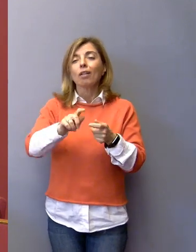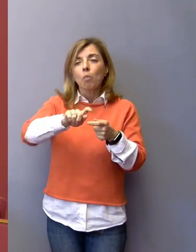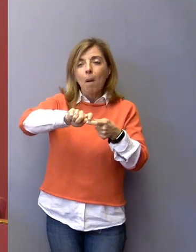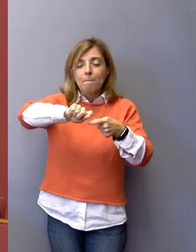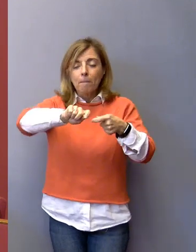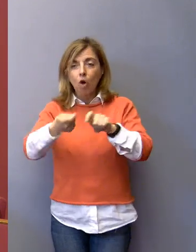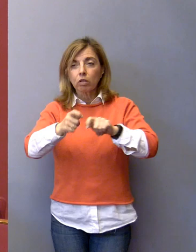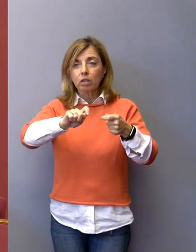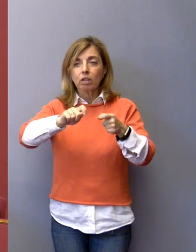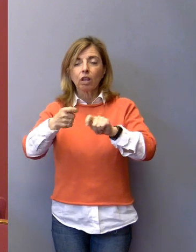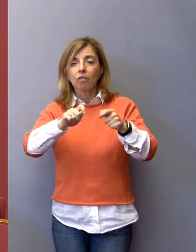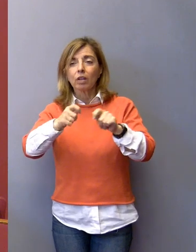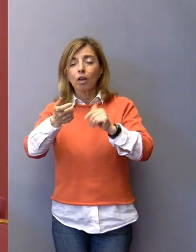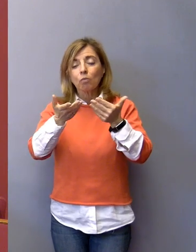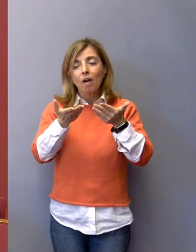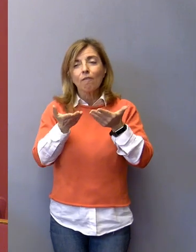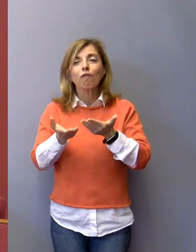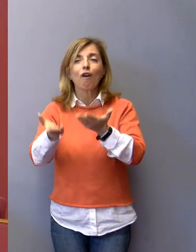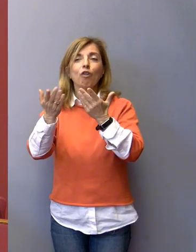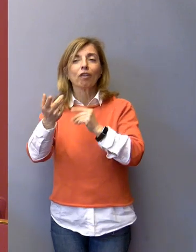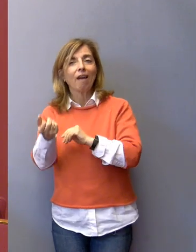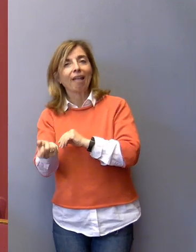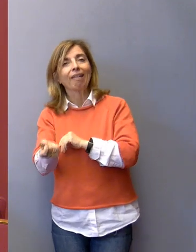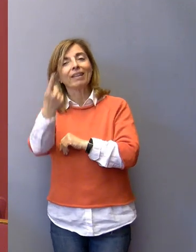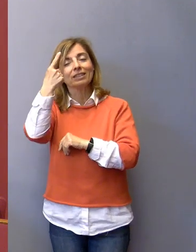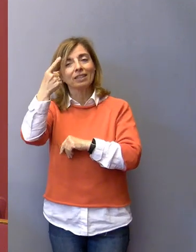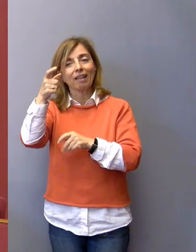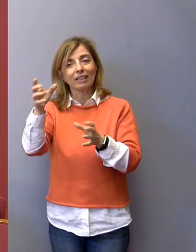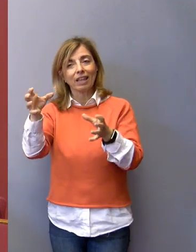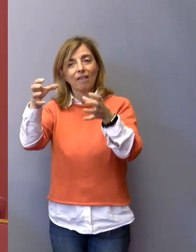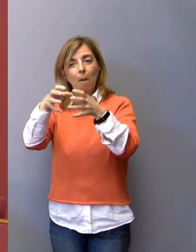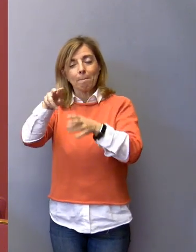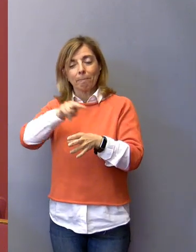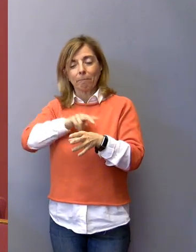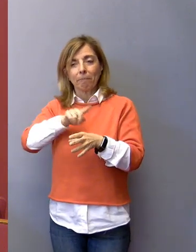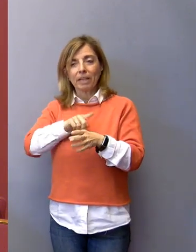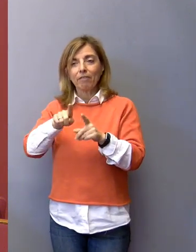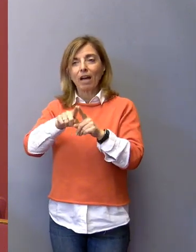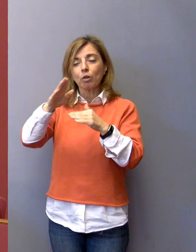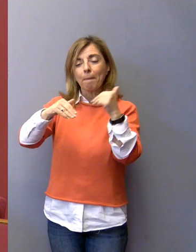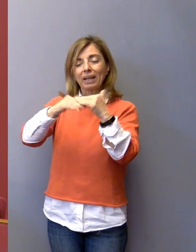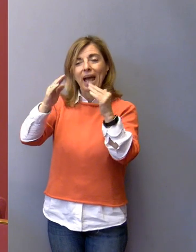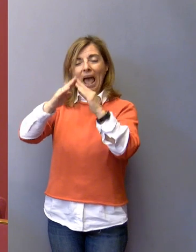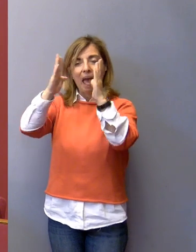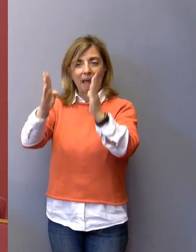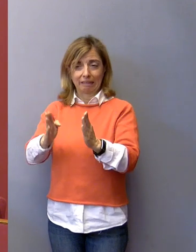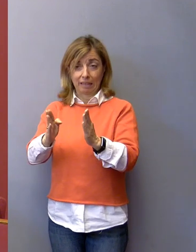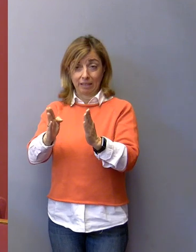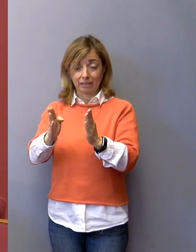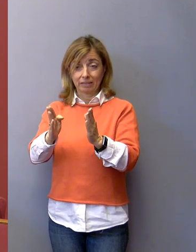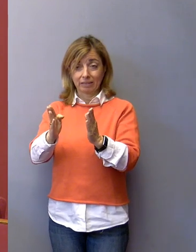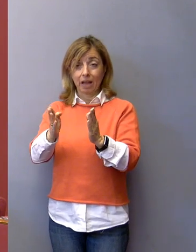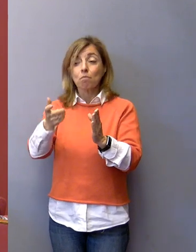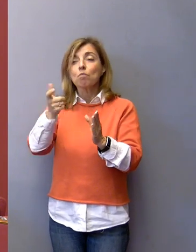favorire l'iniziativa dei privati in termini di edilizia perché contiene in parte le modifiche che volete